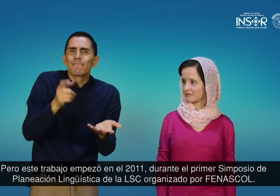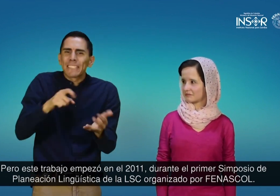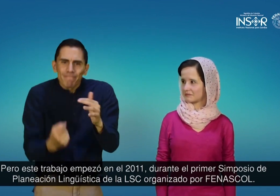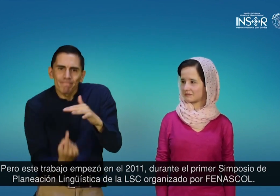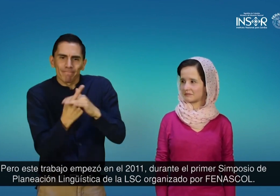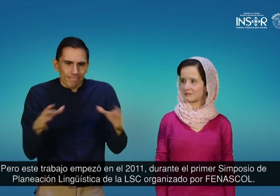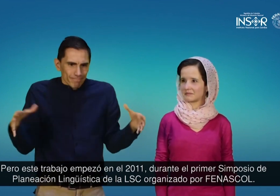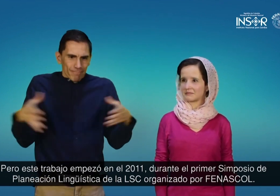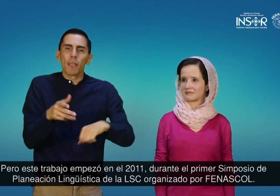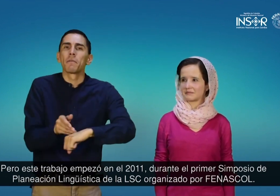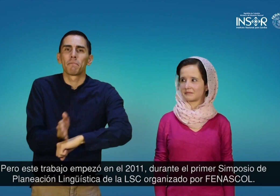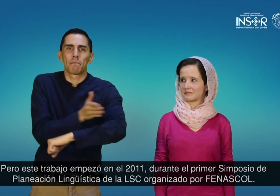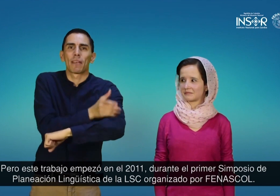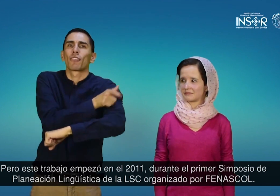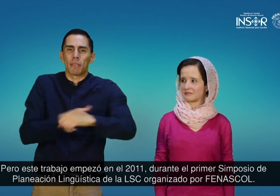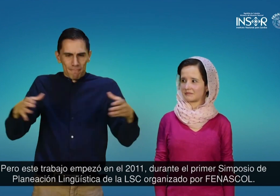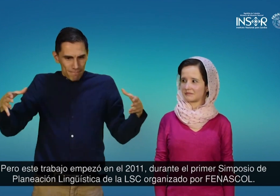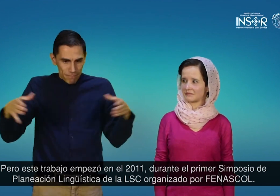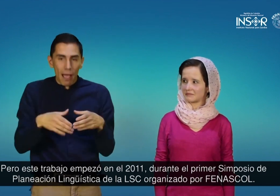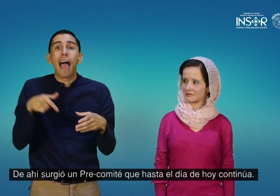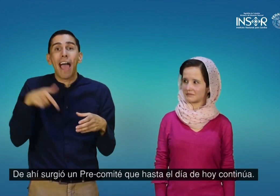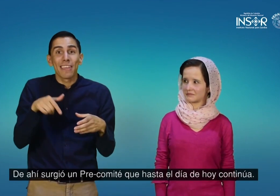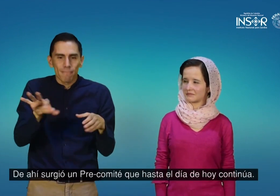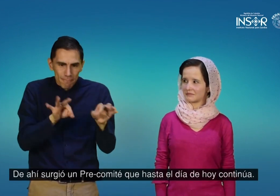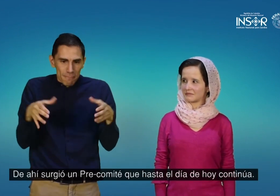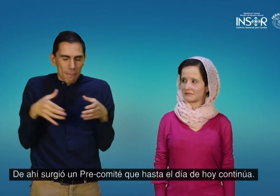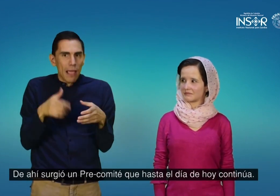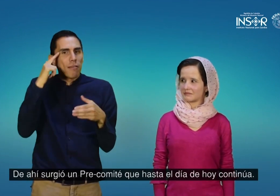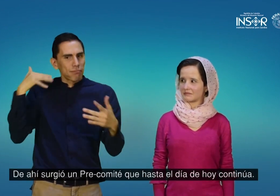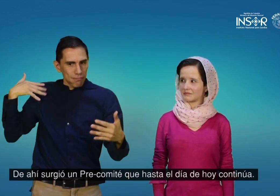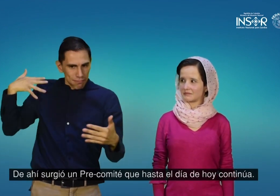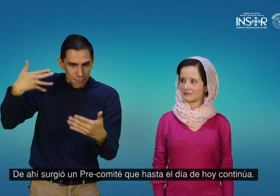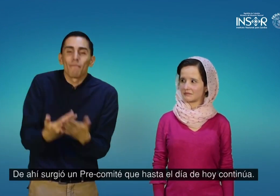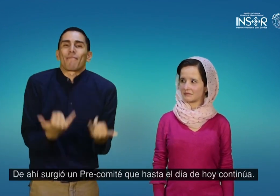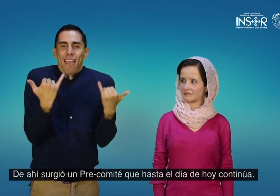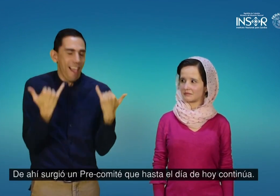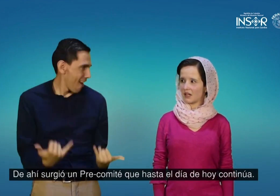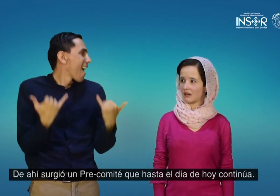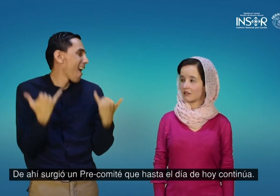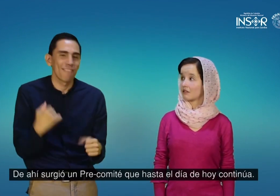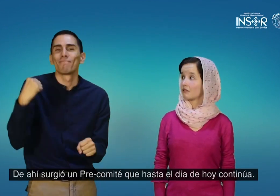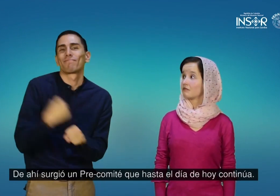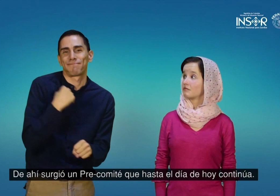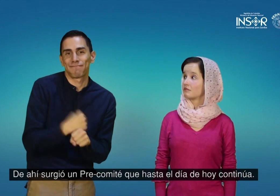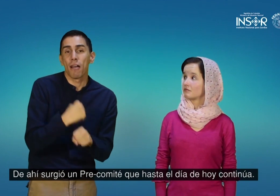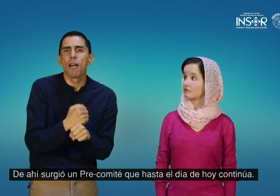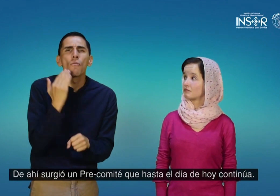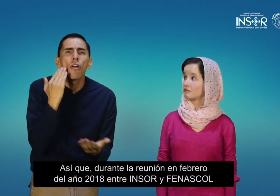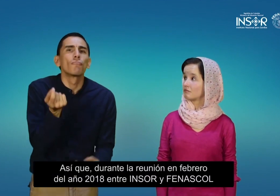FENASCOL. De ahí surgió un Precomité que hasta el día de hoy continúa.